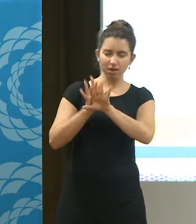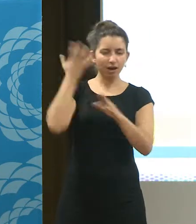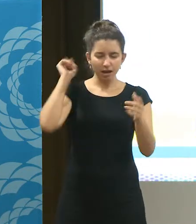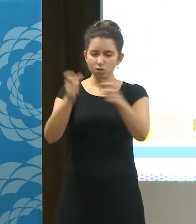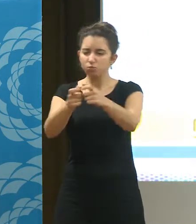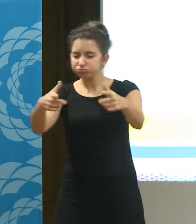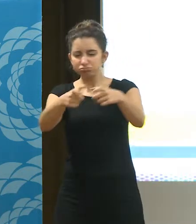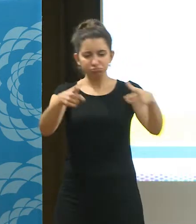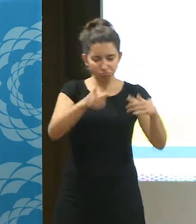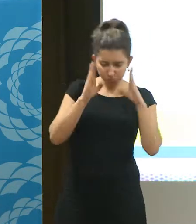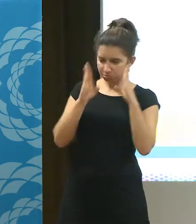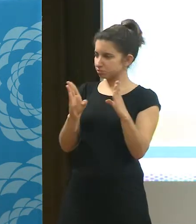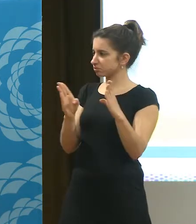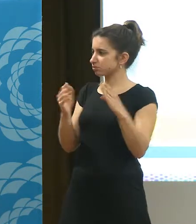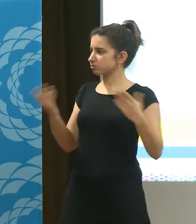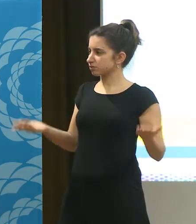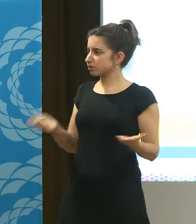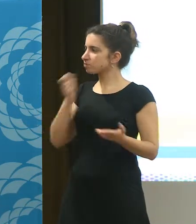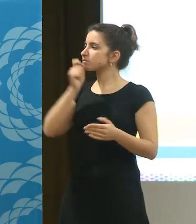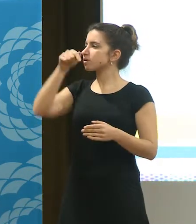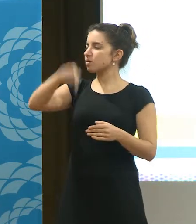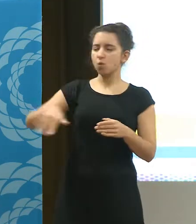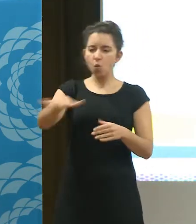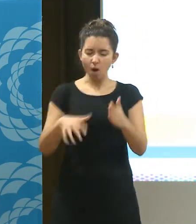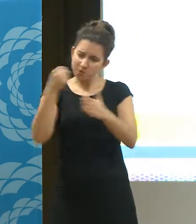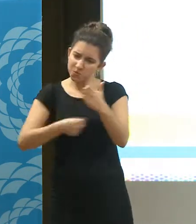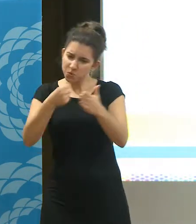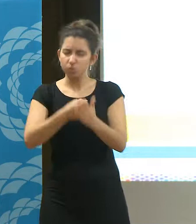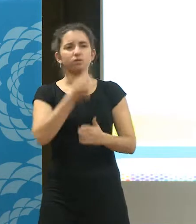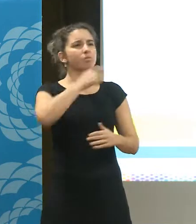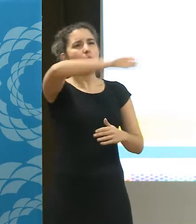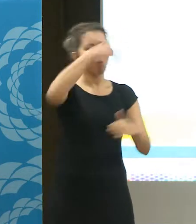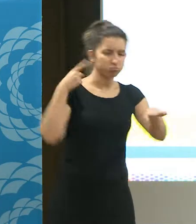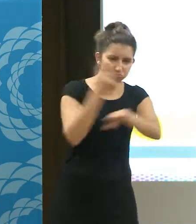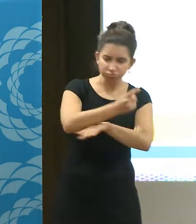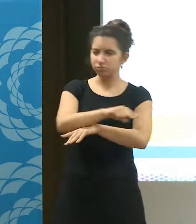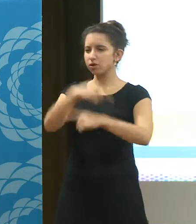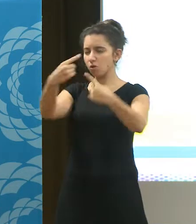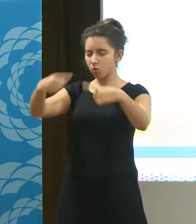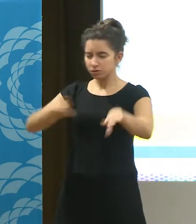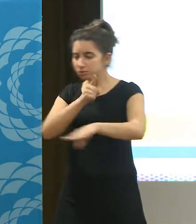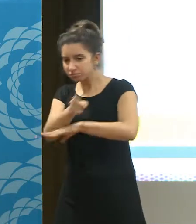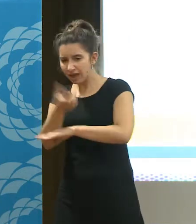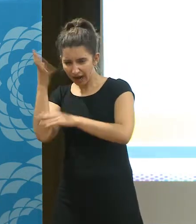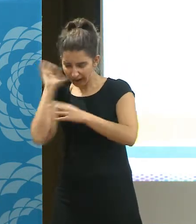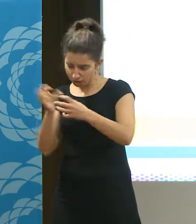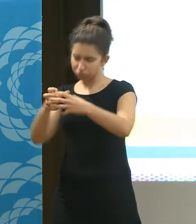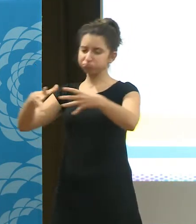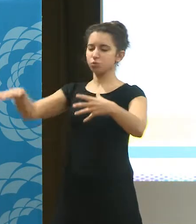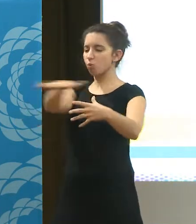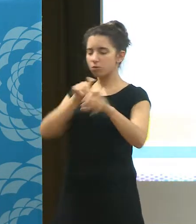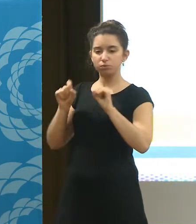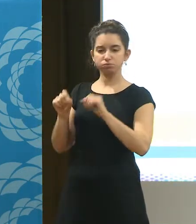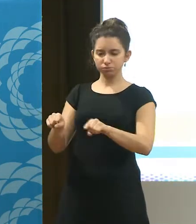territorios en lucha. Porque no es una casualidad que hoy en los territorios de lucha contra la megaminería o contra la sojización estén creciendo medios comunitarios.